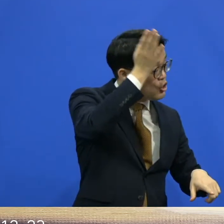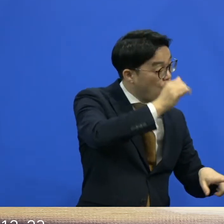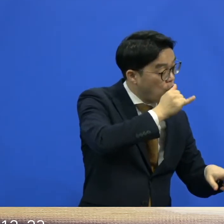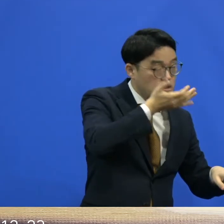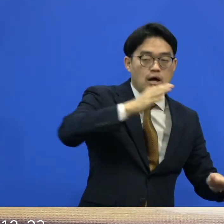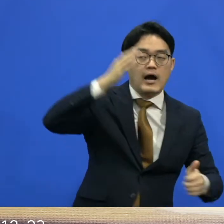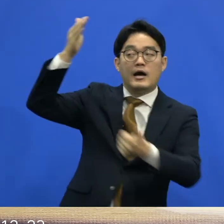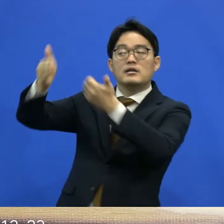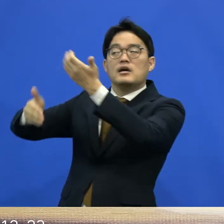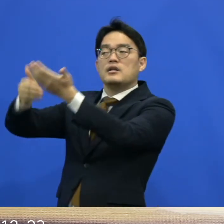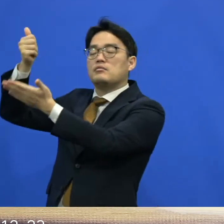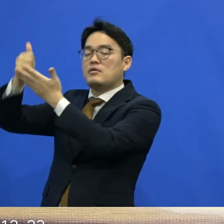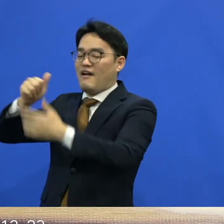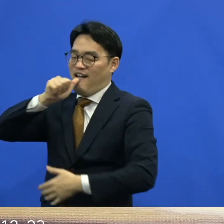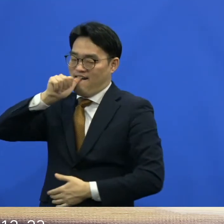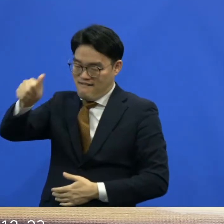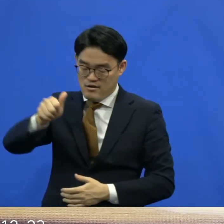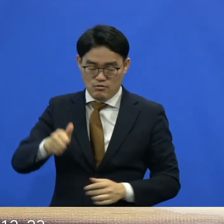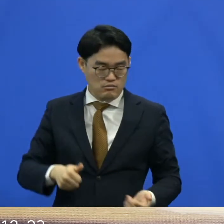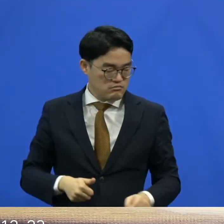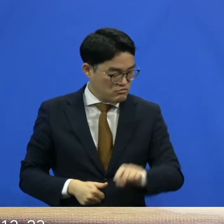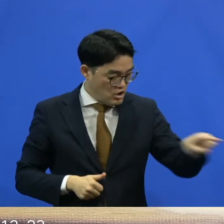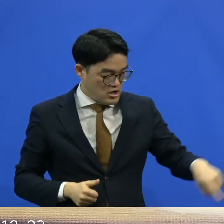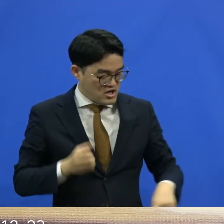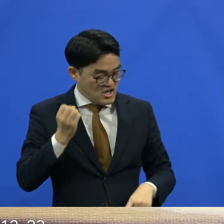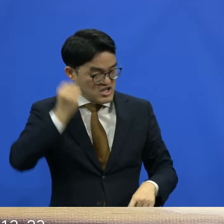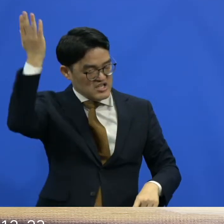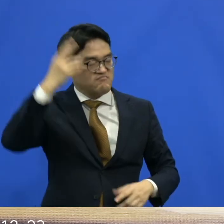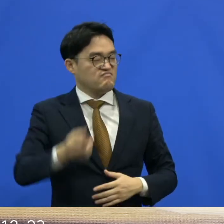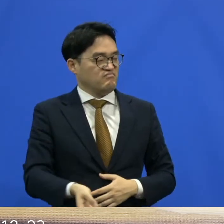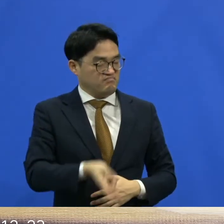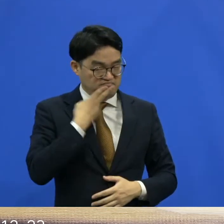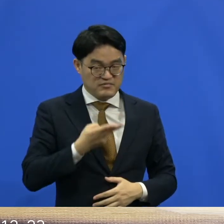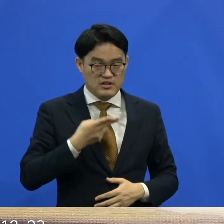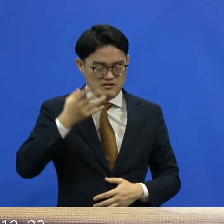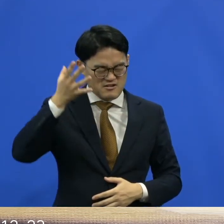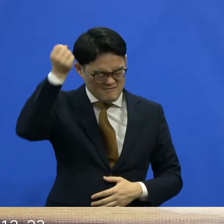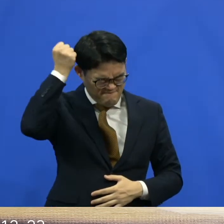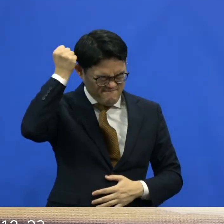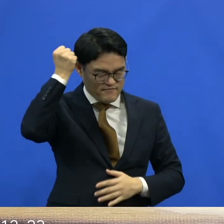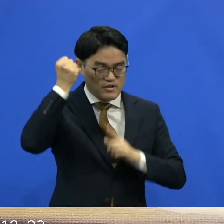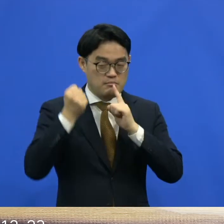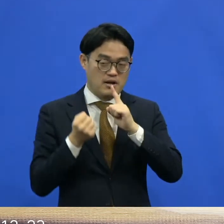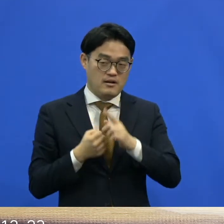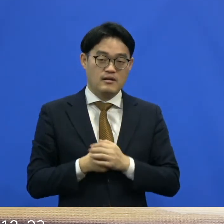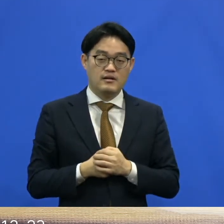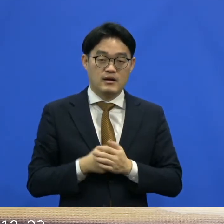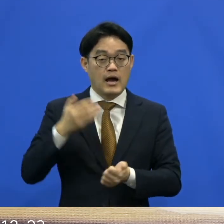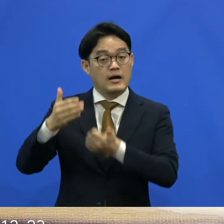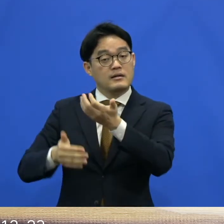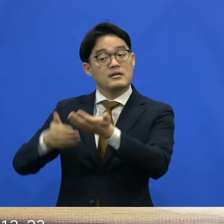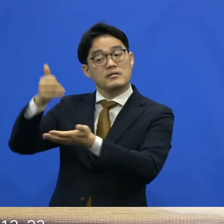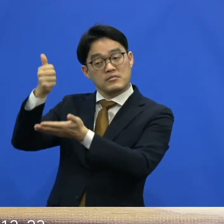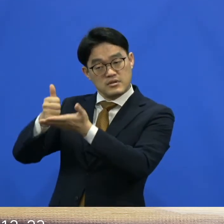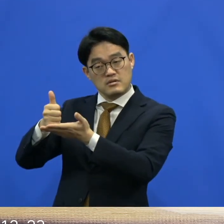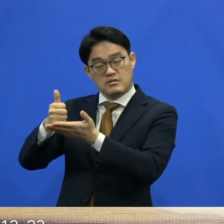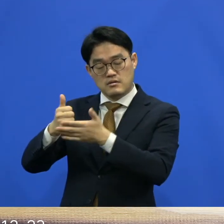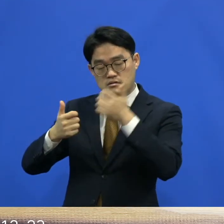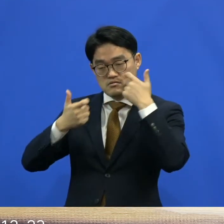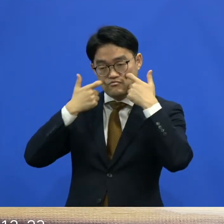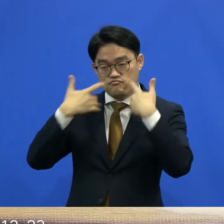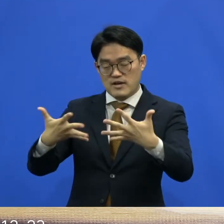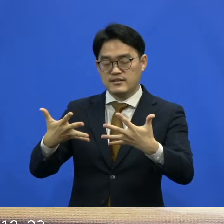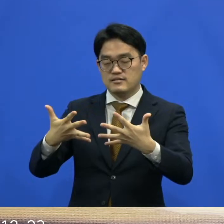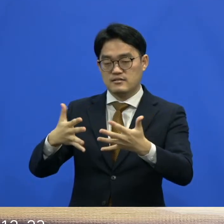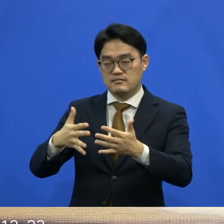하나님은 잊은 적이 없어요. 하나님은 영원히 감옥 안에 잊혀진 존재로 방치하지 않아요. 하나님은 정확한 때를 알고 계십니다.